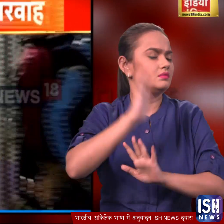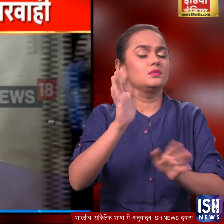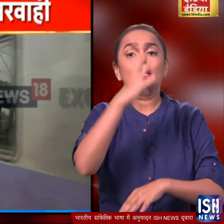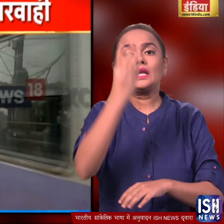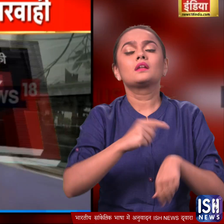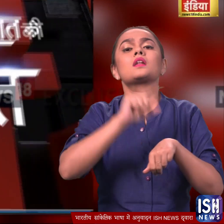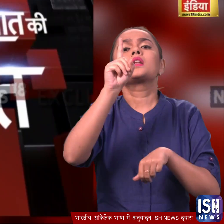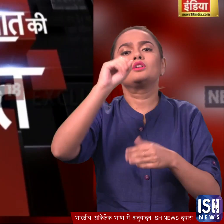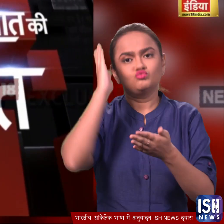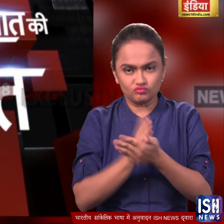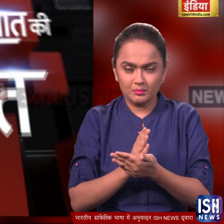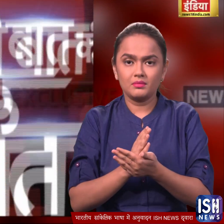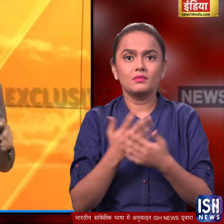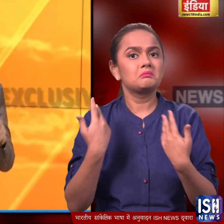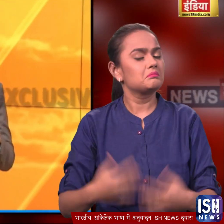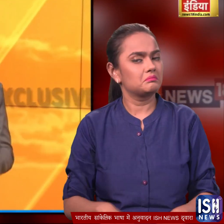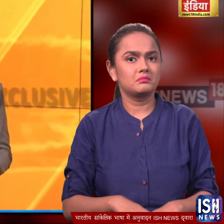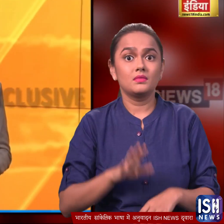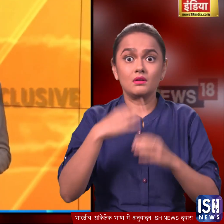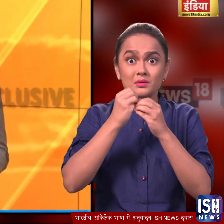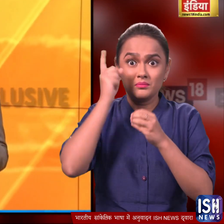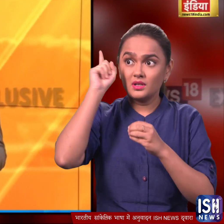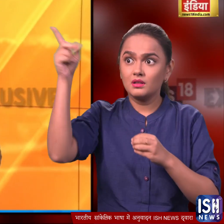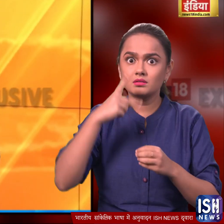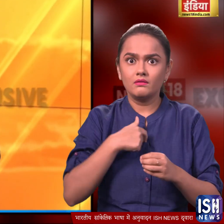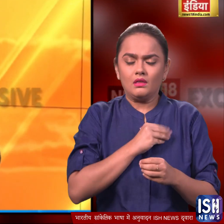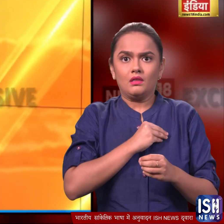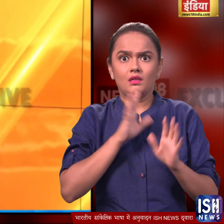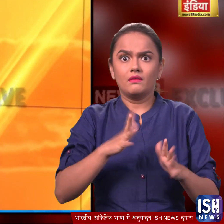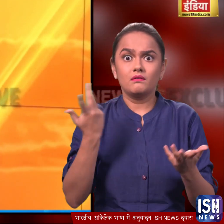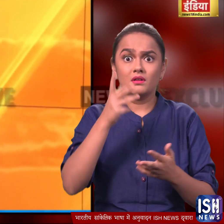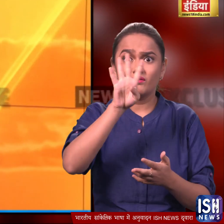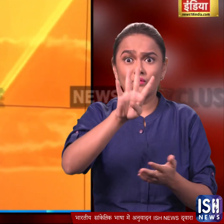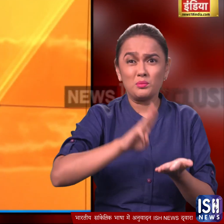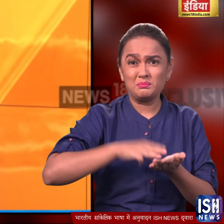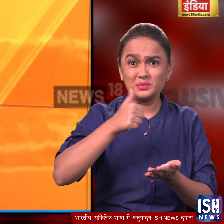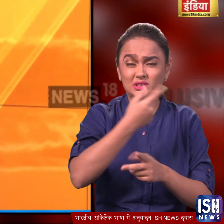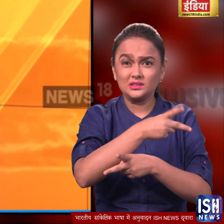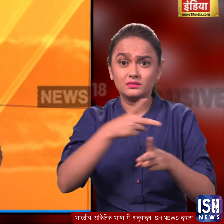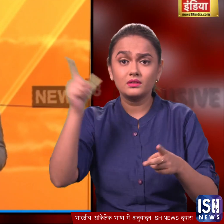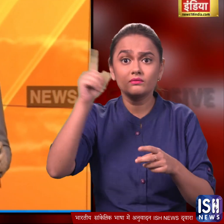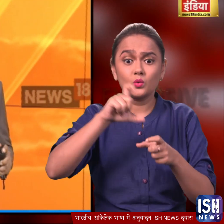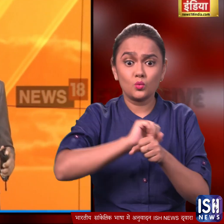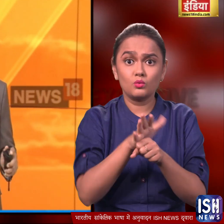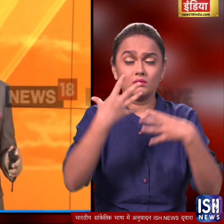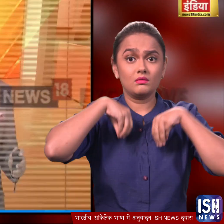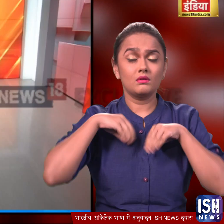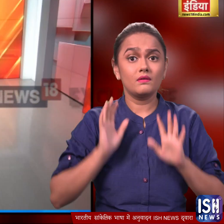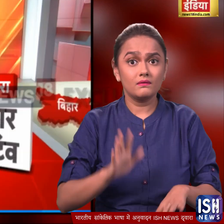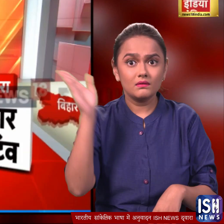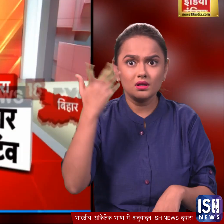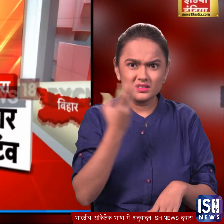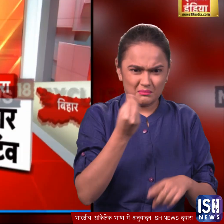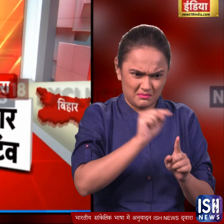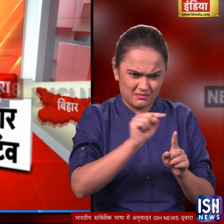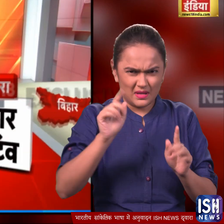तक चलाने की इजाजत दे चुकी है। बिहार से डराने वाली खबर आई, जहां सरकार के 4 मंत्री कोरोना पॉजिटिव हो गए। कैबिनेट बैठक से एक दिन पहले ही वहां सभी